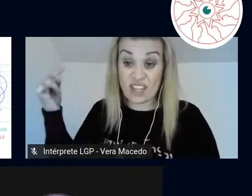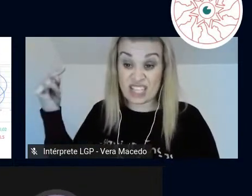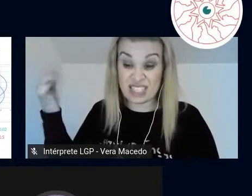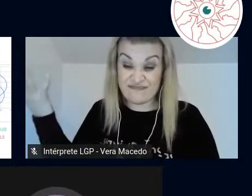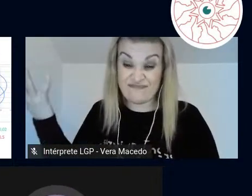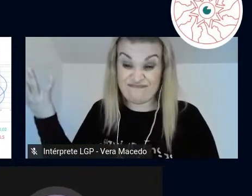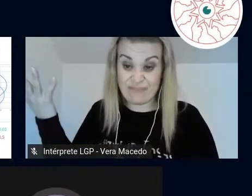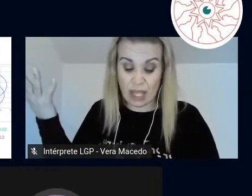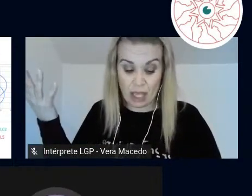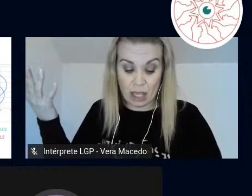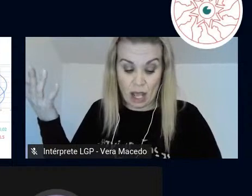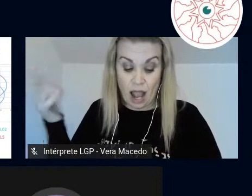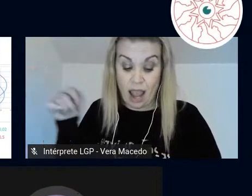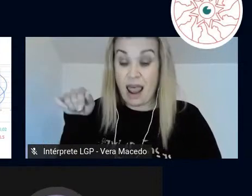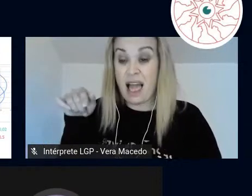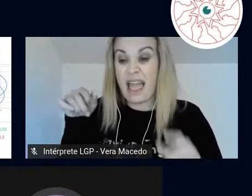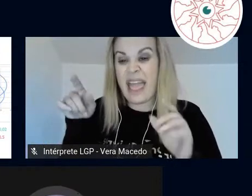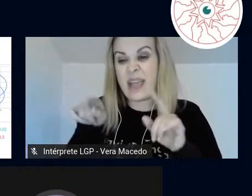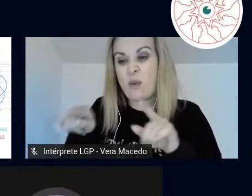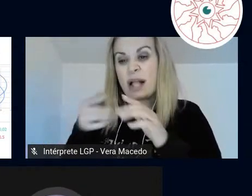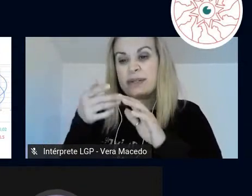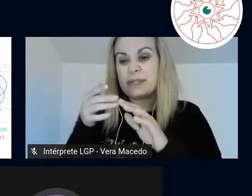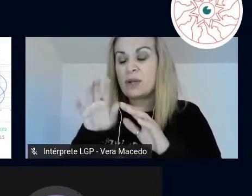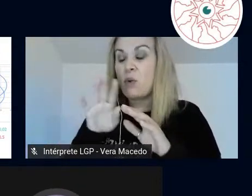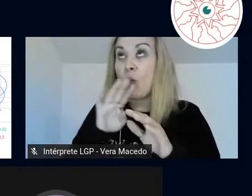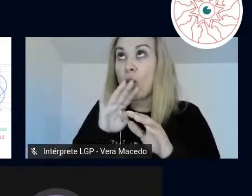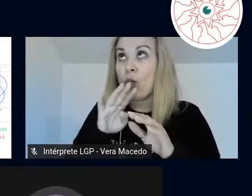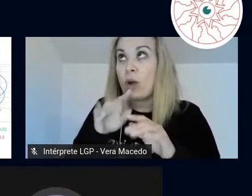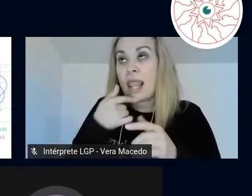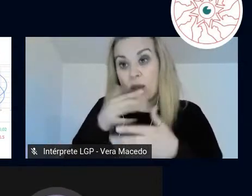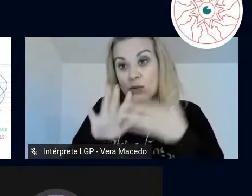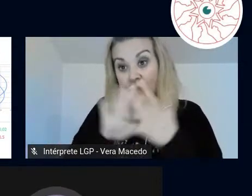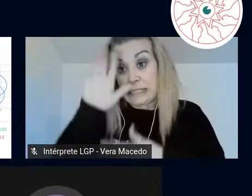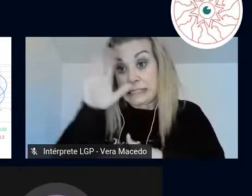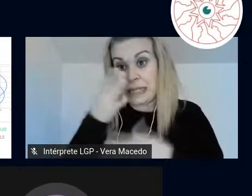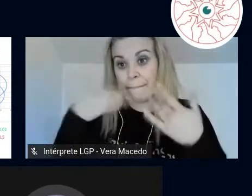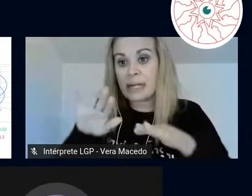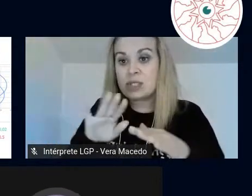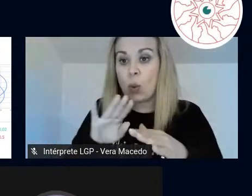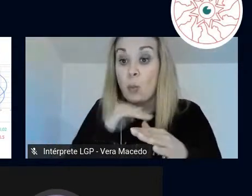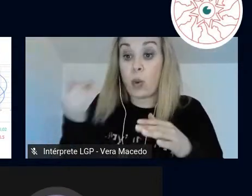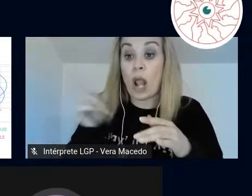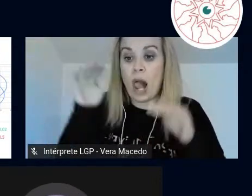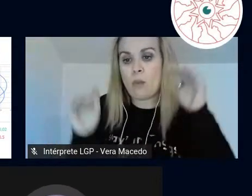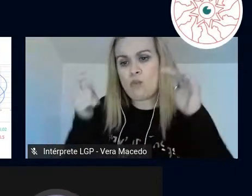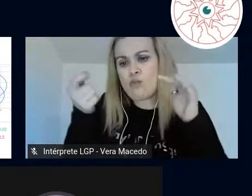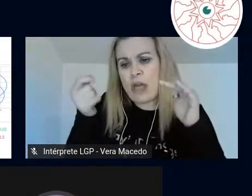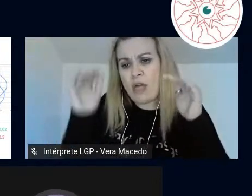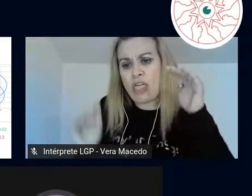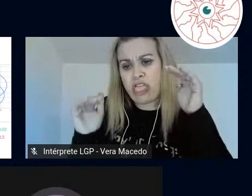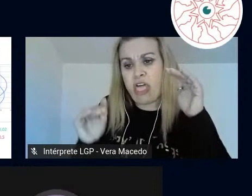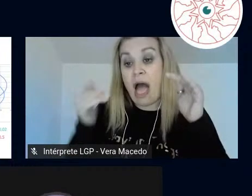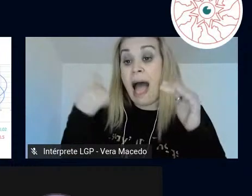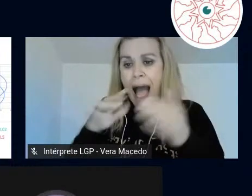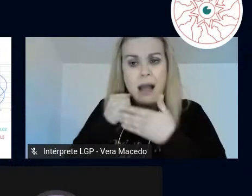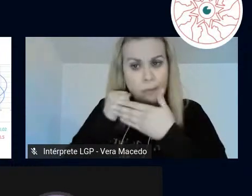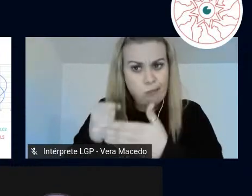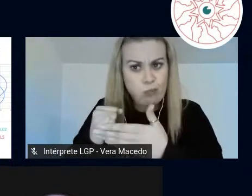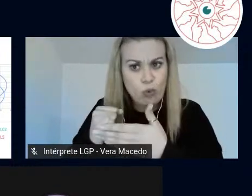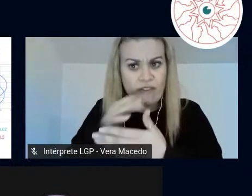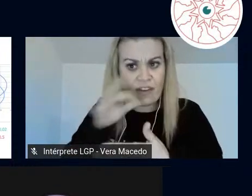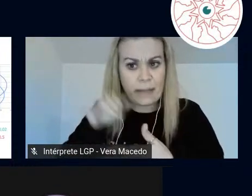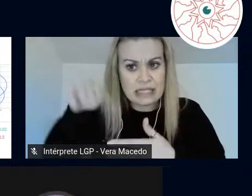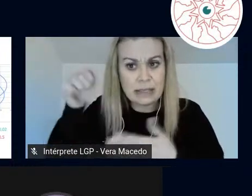ah tinham lá nesse no nesse ambiente linguístico não eram tão favorável, embora houvesse sim um apoio desses